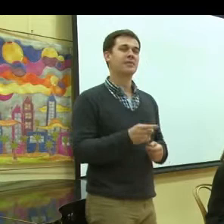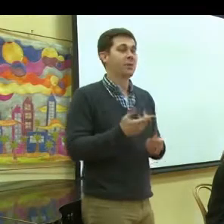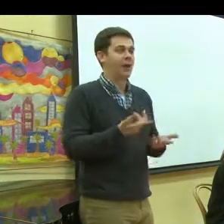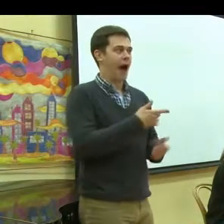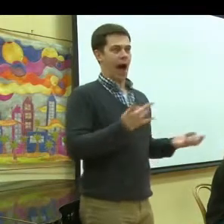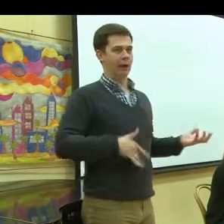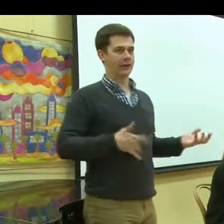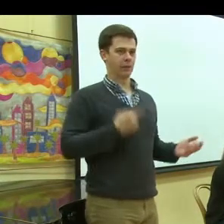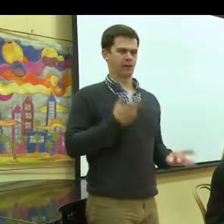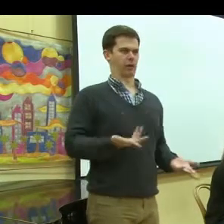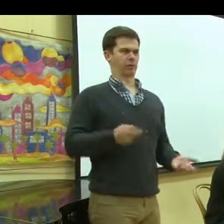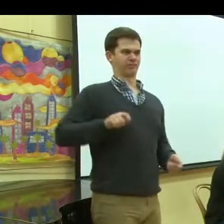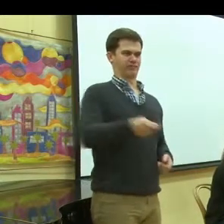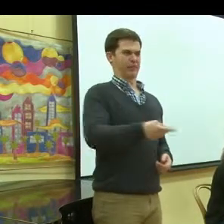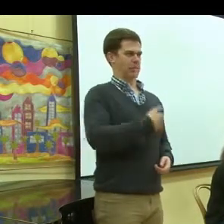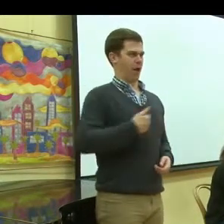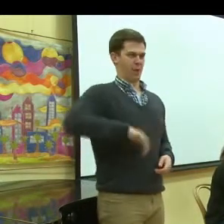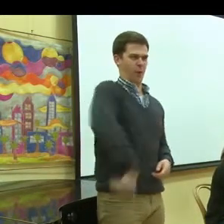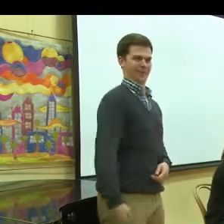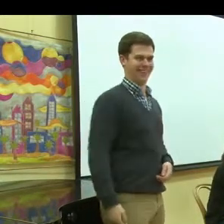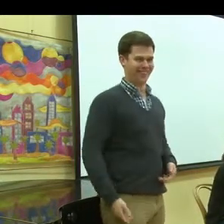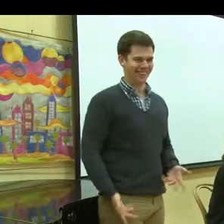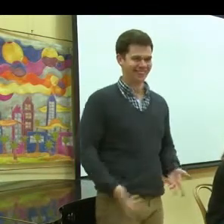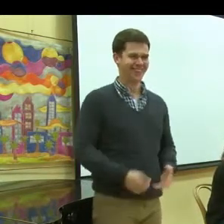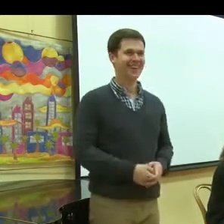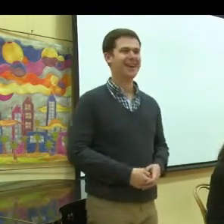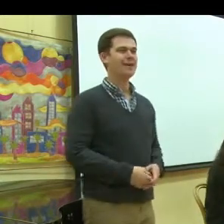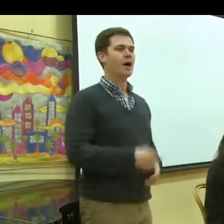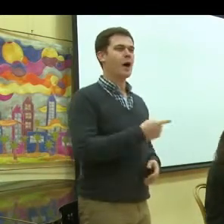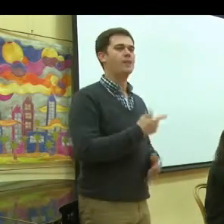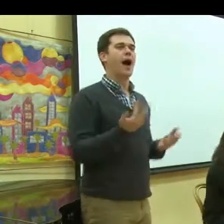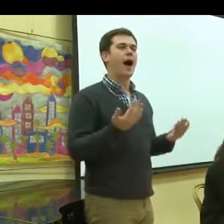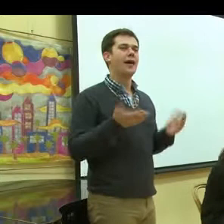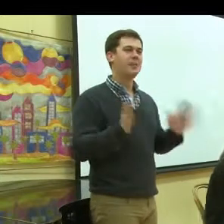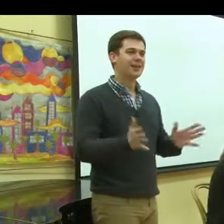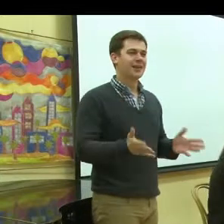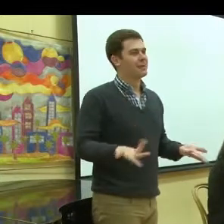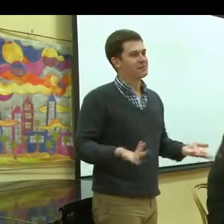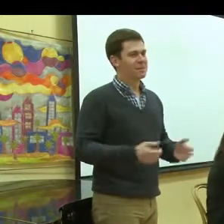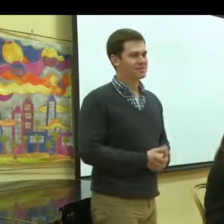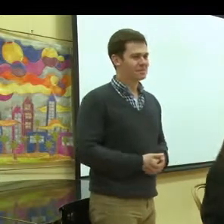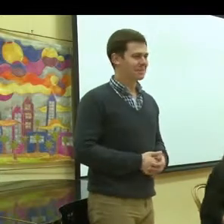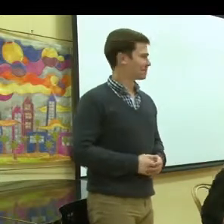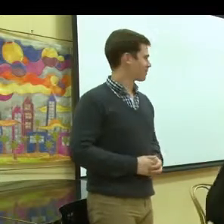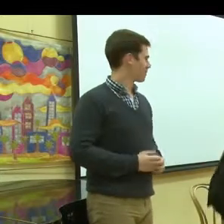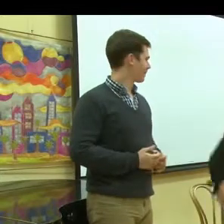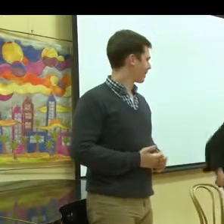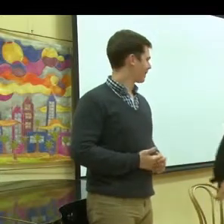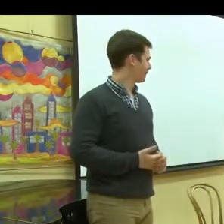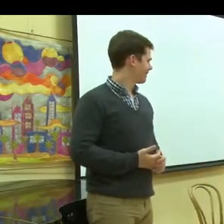będzie? Przedmiotów jest 73. Nie no, żart, no co by. Kilka. Bardzo, że ja wszystko obejrzałam.